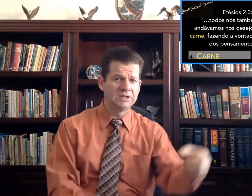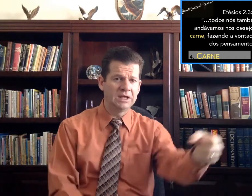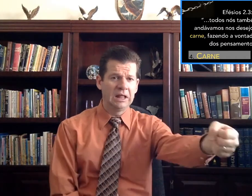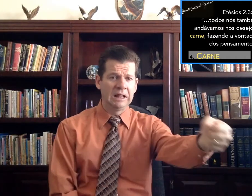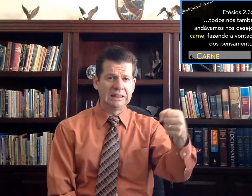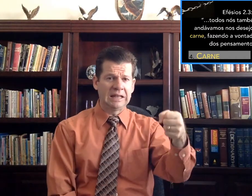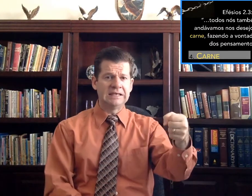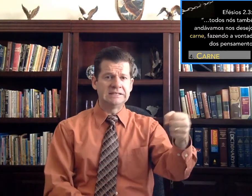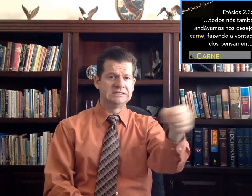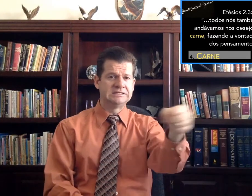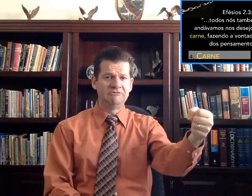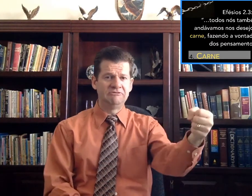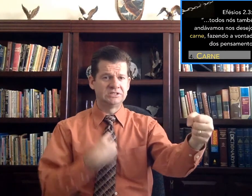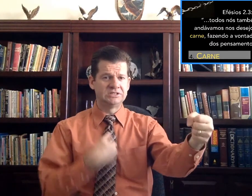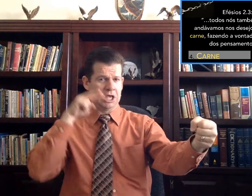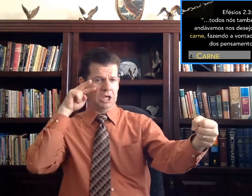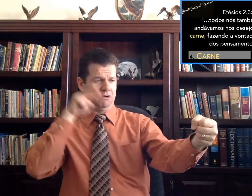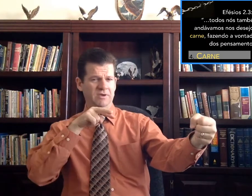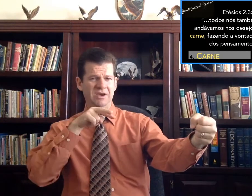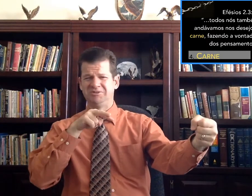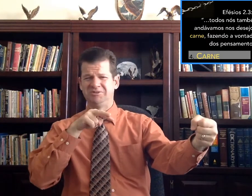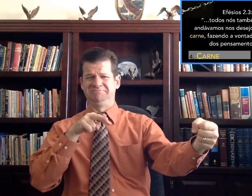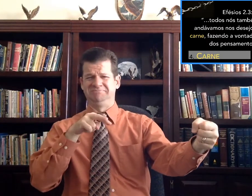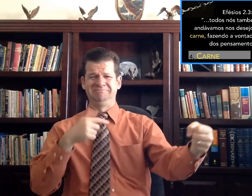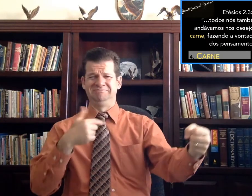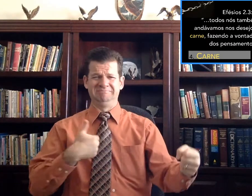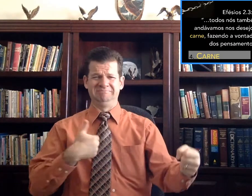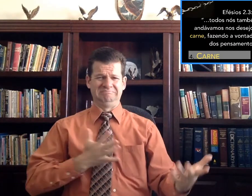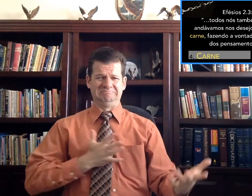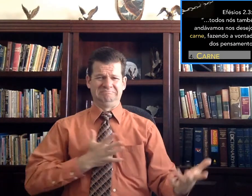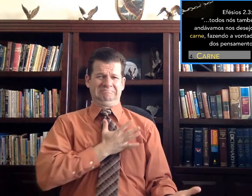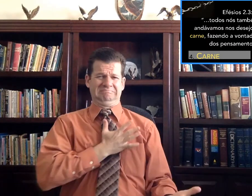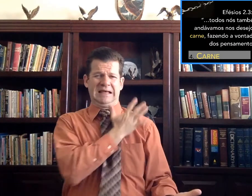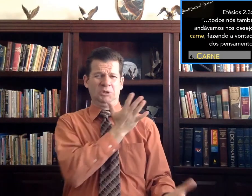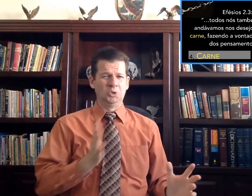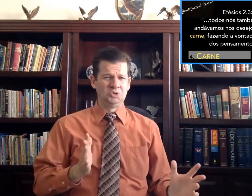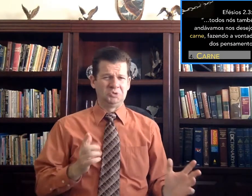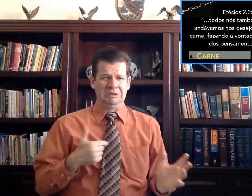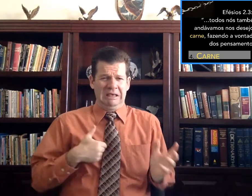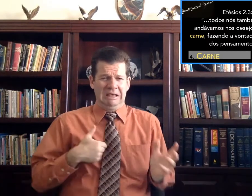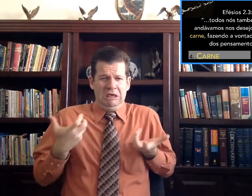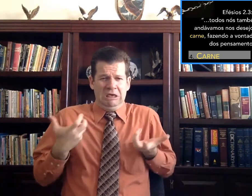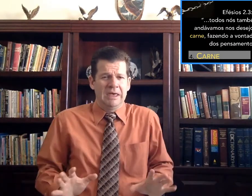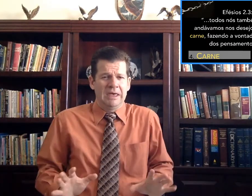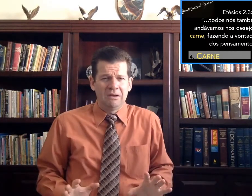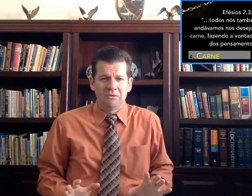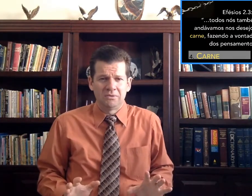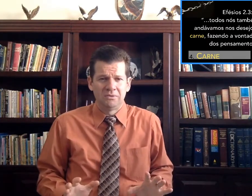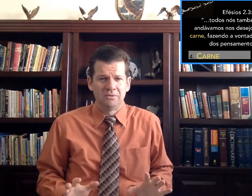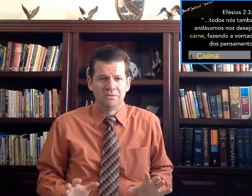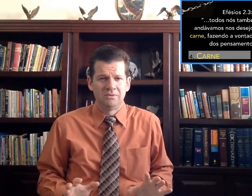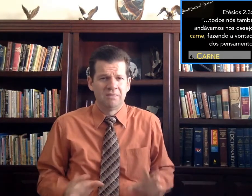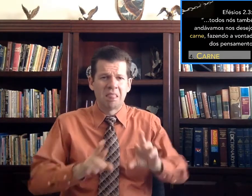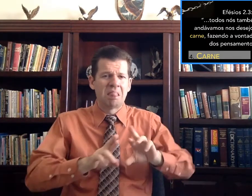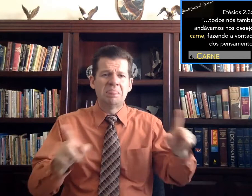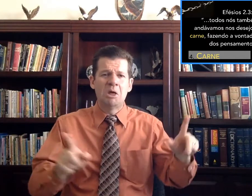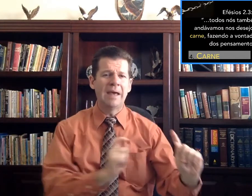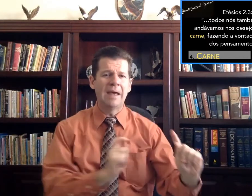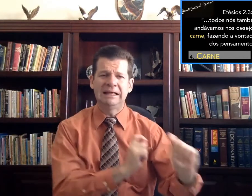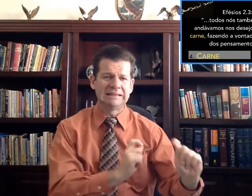você traz cerveja, eu vejo, me dá nojo. E eu não quero. Não é